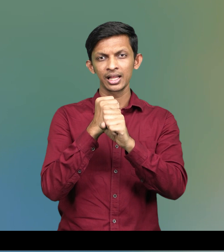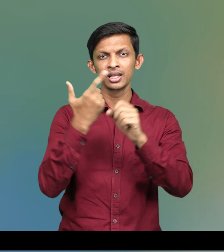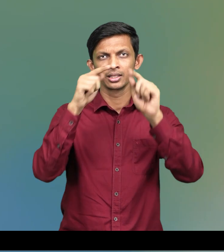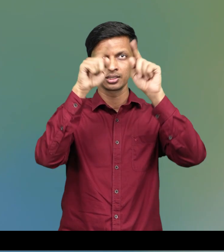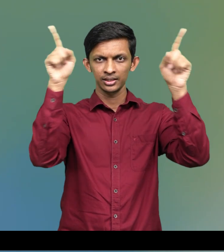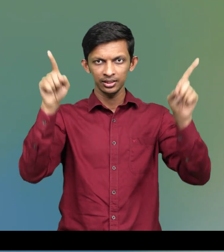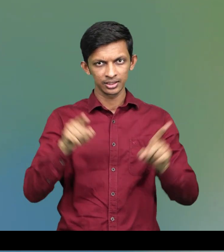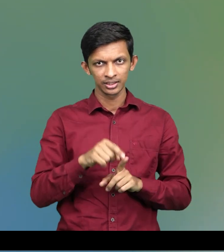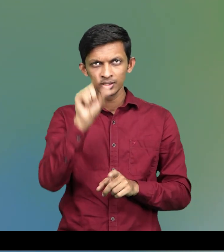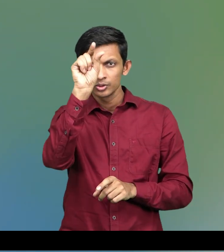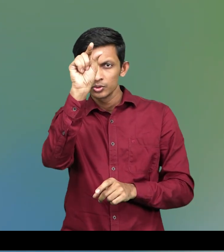గంగా వ్యవస్థ,